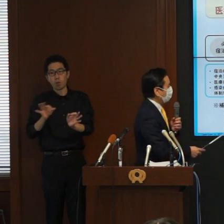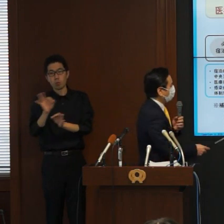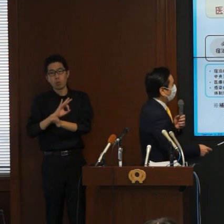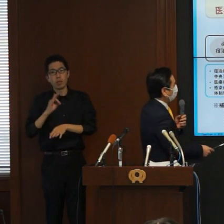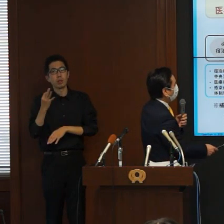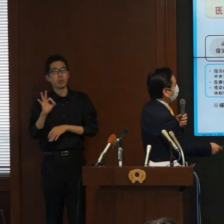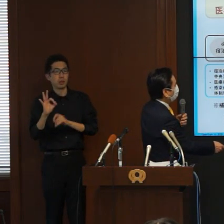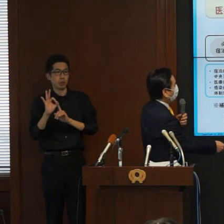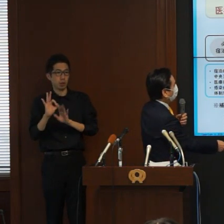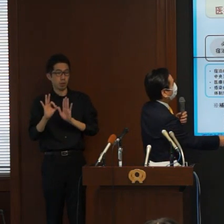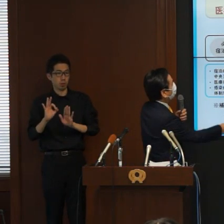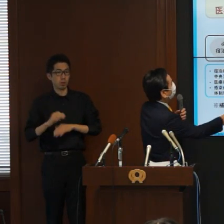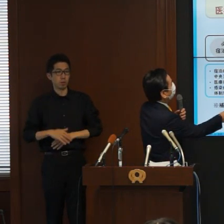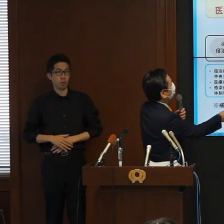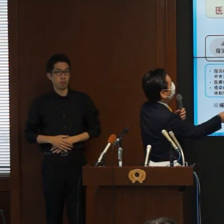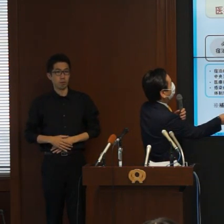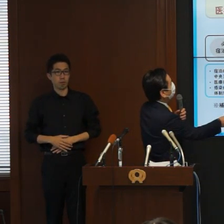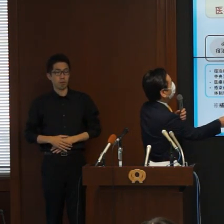ことも含めて、